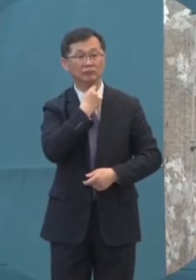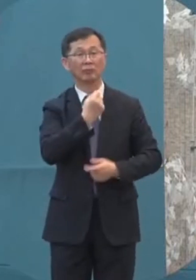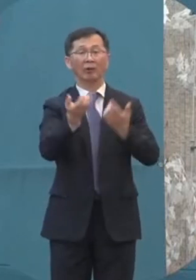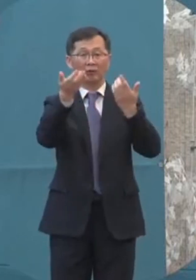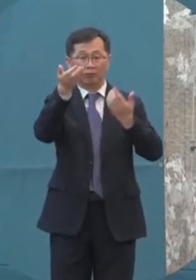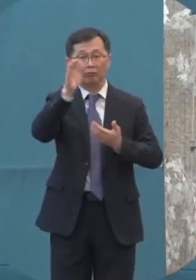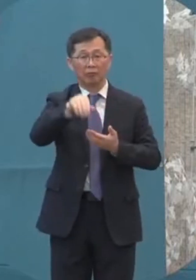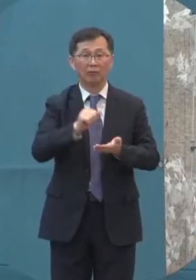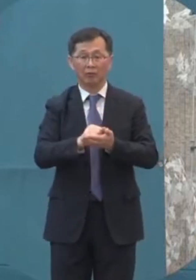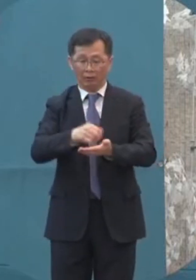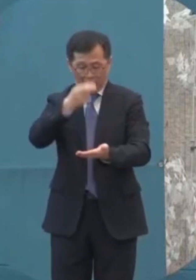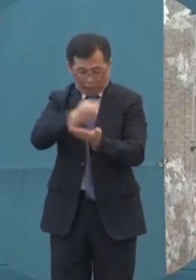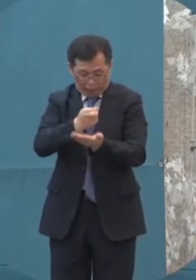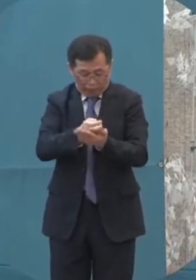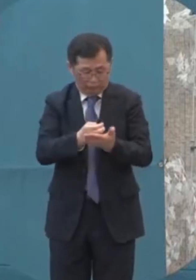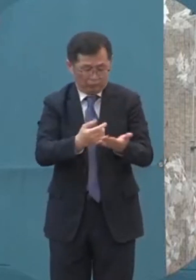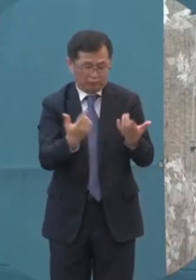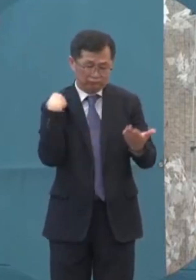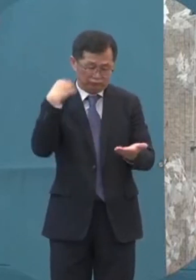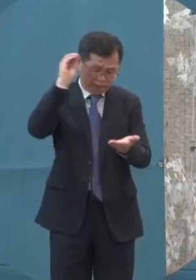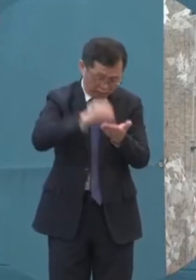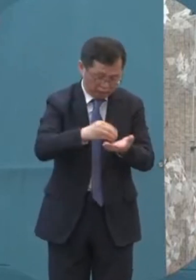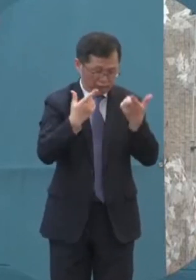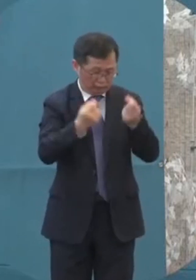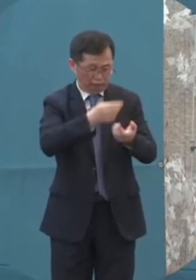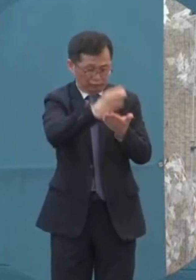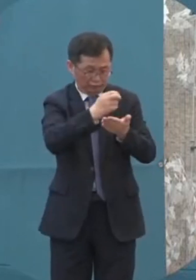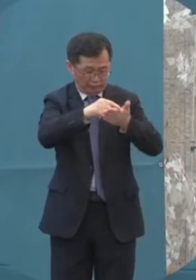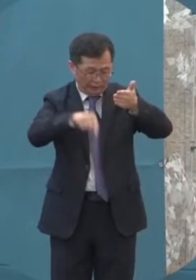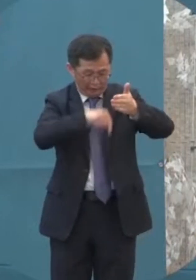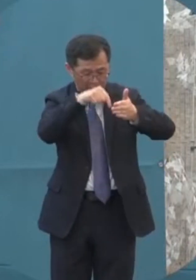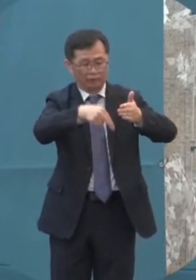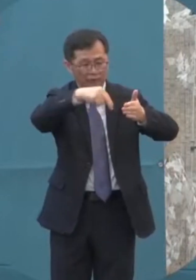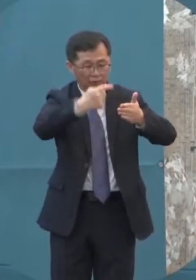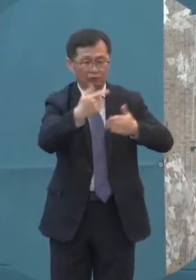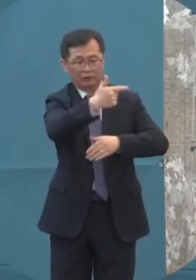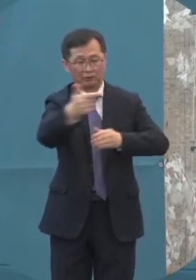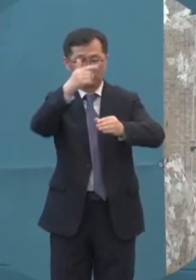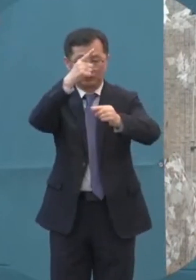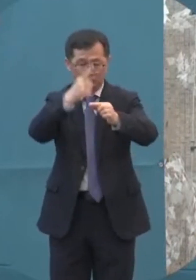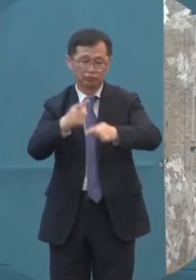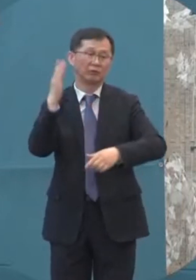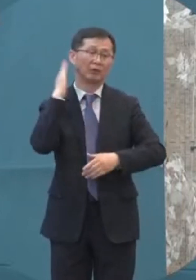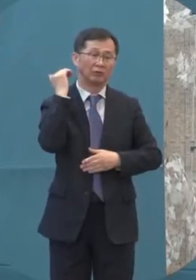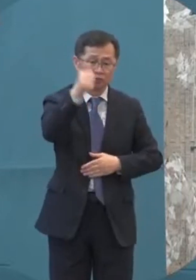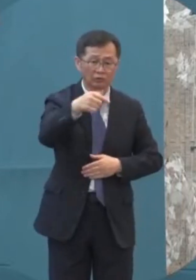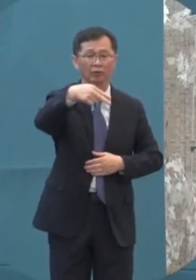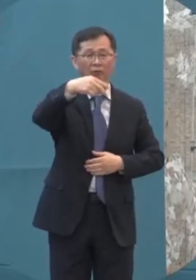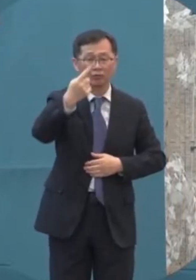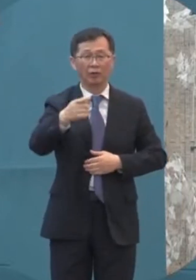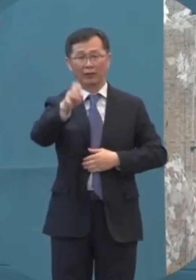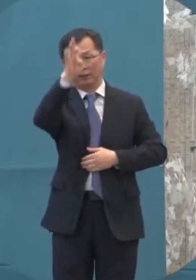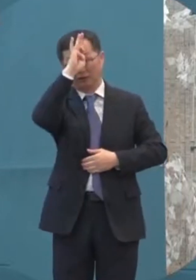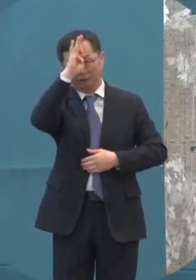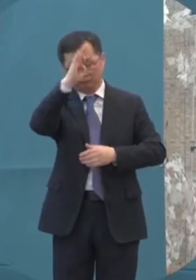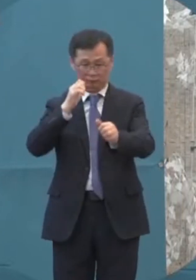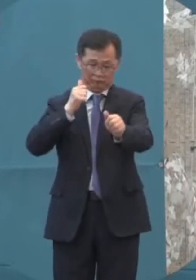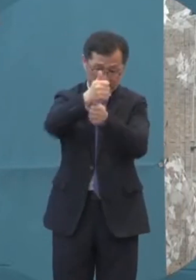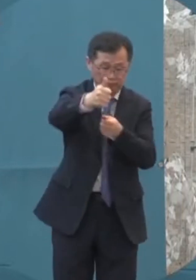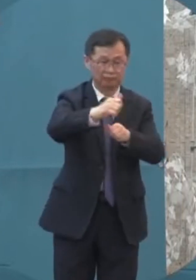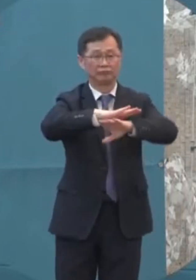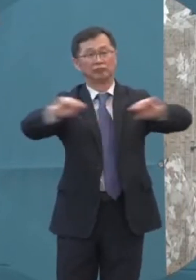똑같은 헌법 놓고도 똑같은 헌법 아래서도 김대중 대통령은 IMF 위기도